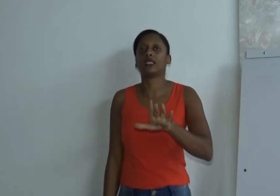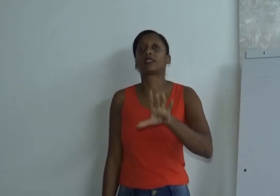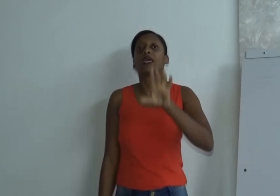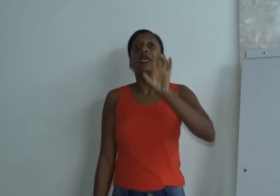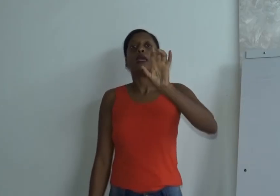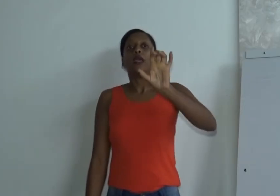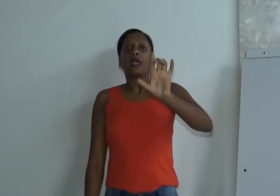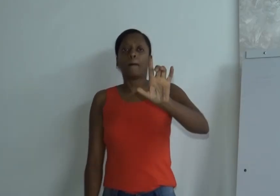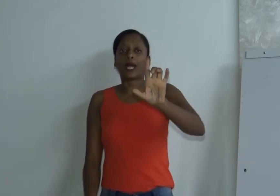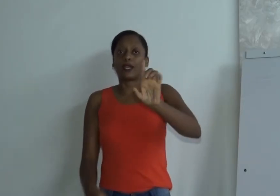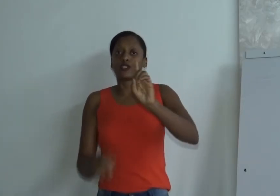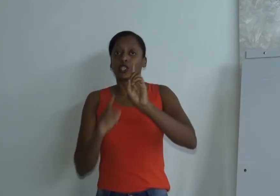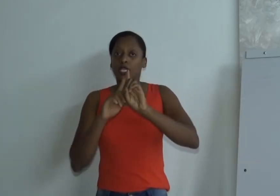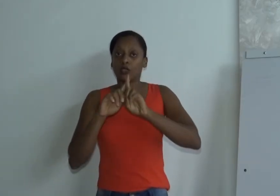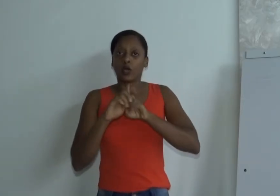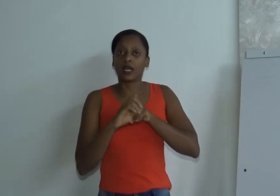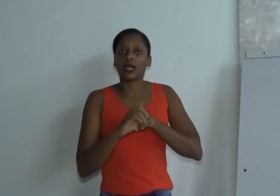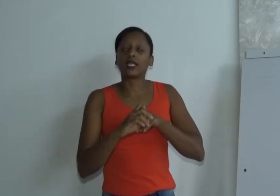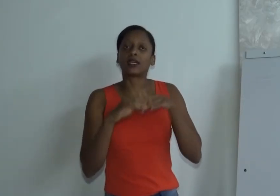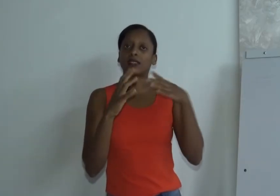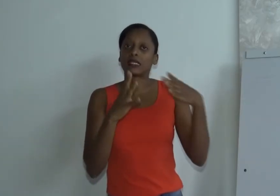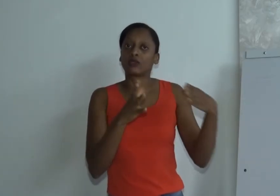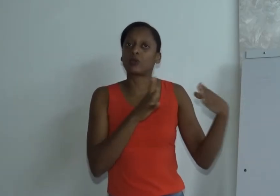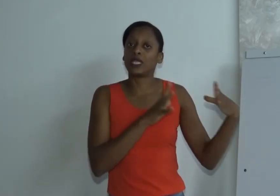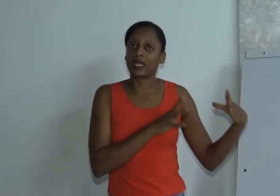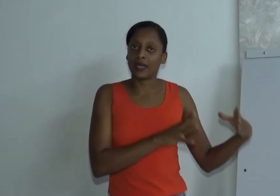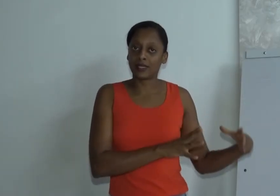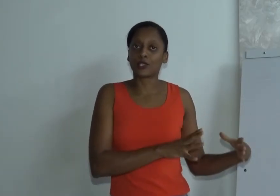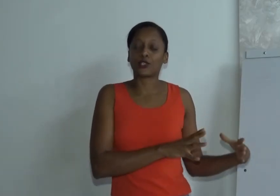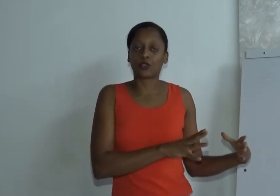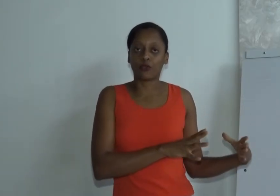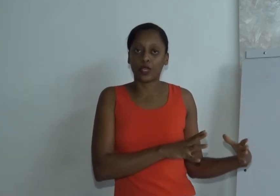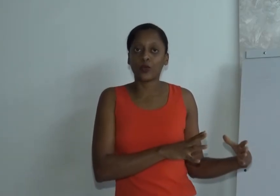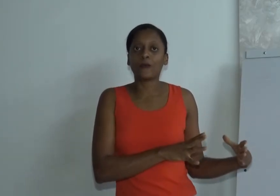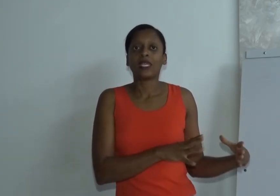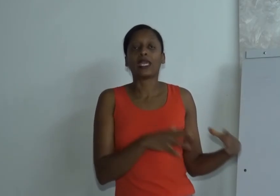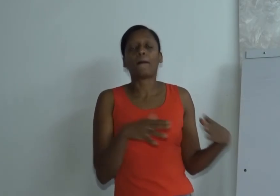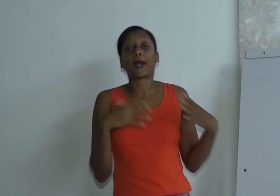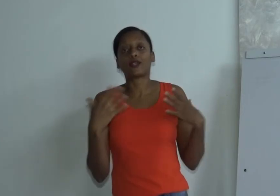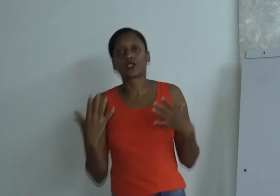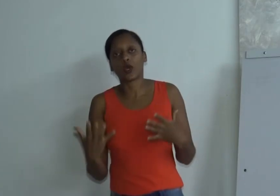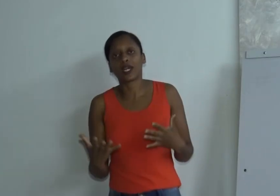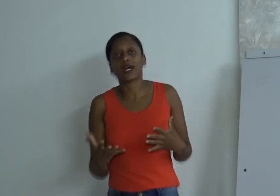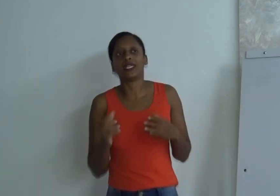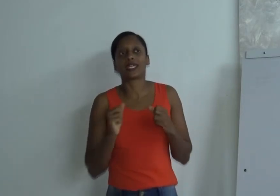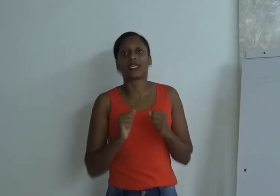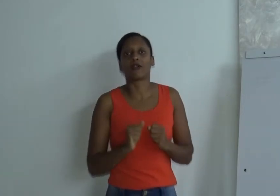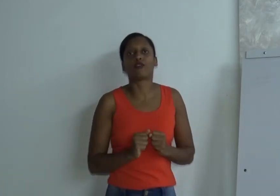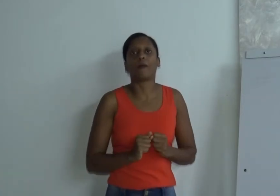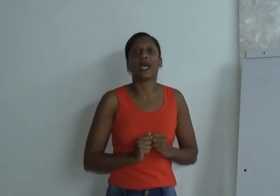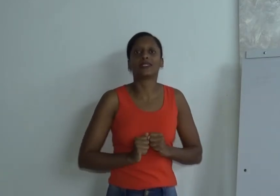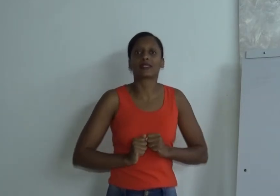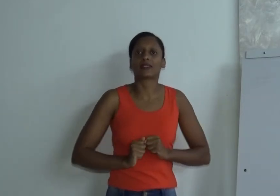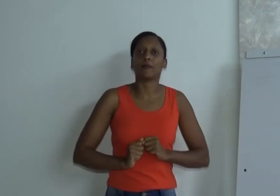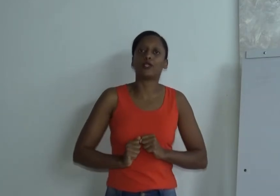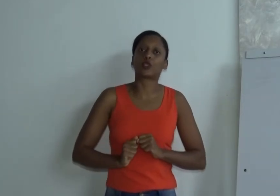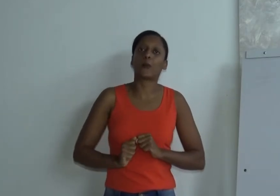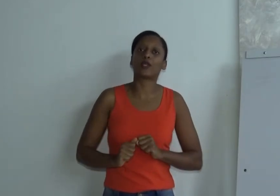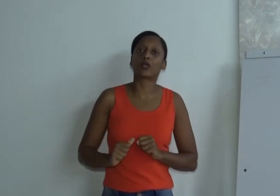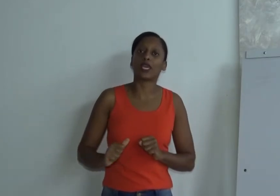vocês, parte inorgânica, que são os minerais que a gente viu, e a parte orgânica, que é formada exatamente pelo